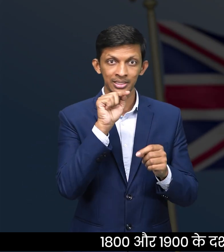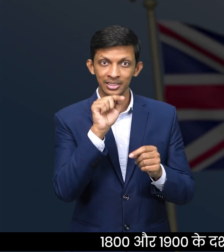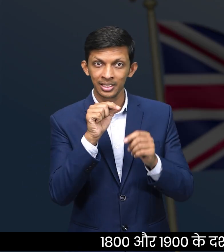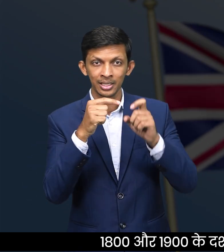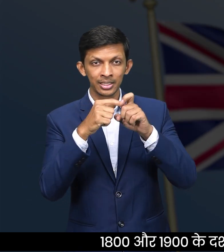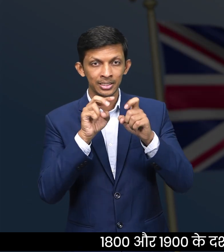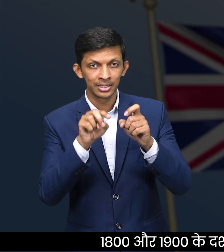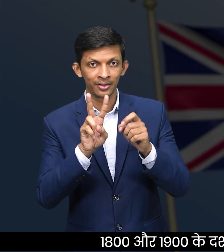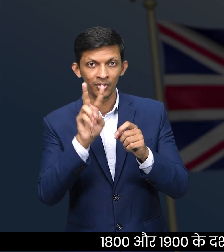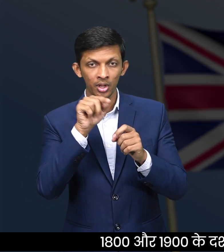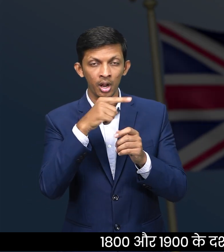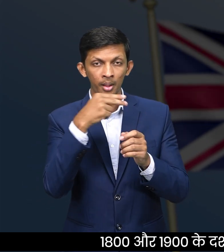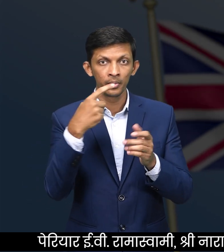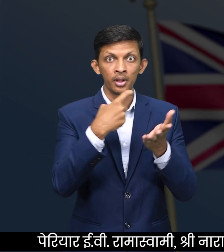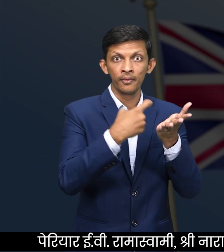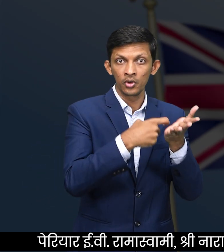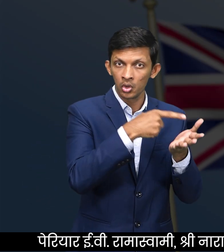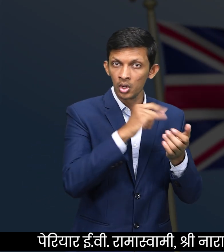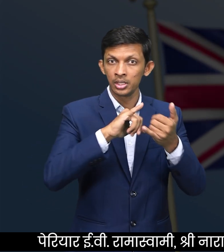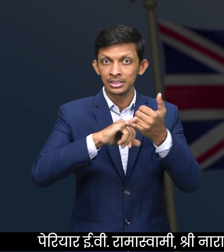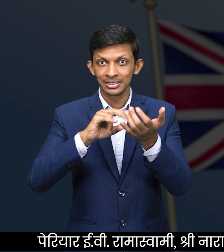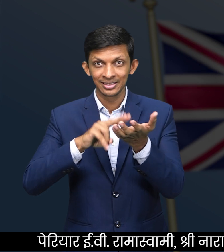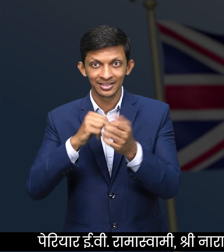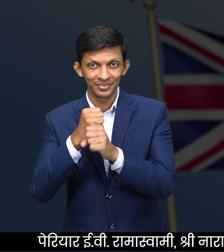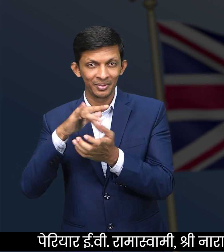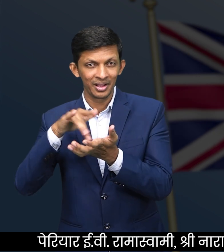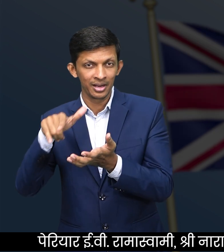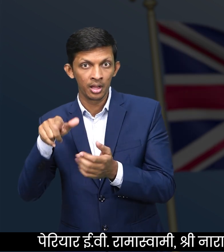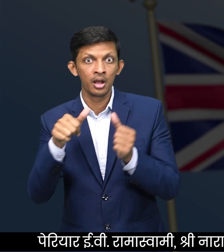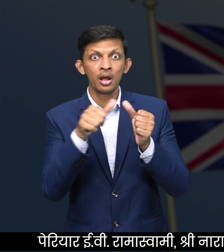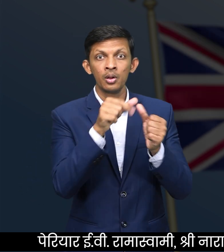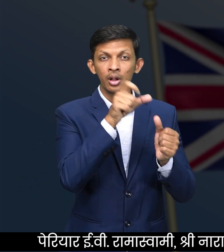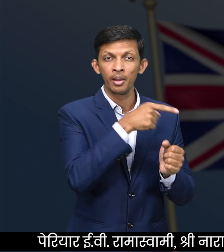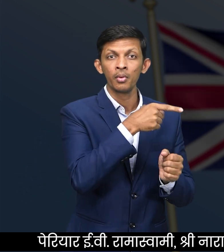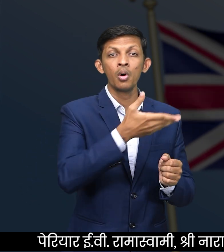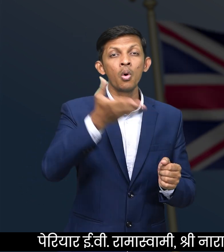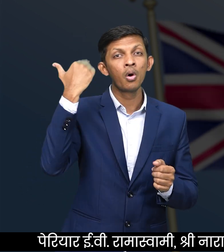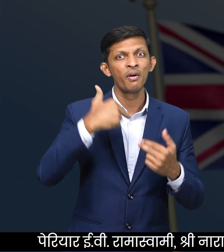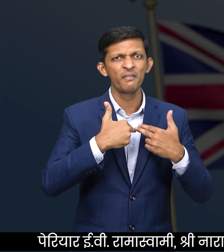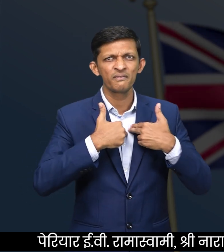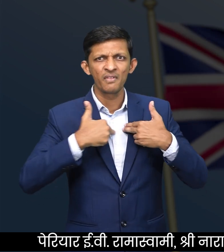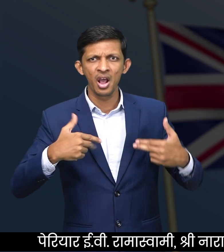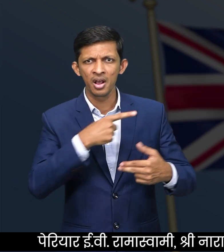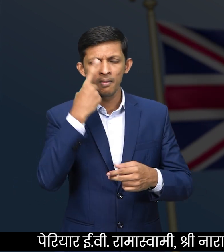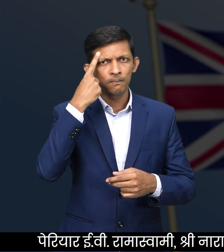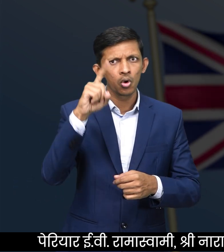सावित्रीबाई फूले, पेरियार ईवी रामस्वामी, श्री नारायण गुरु और अय्यंकाली